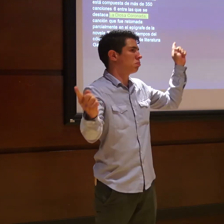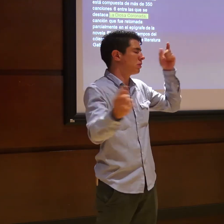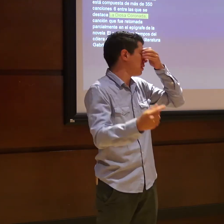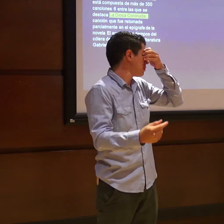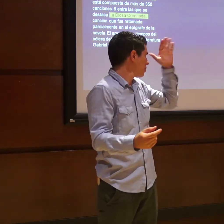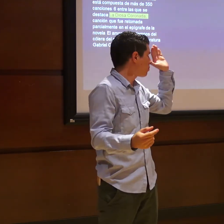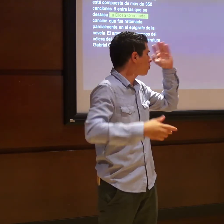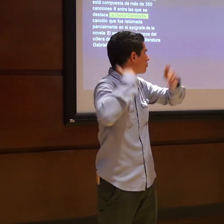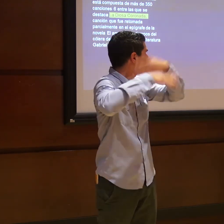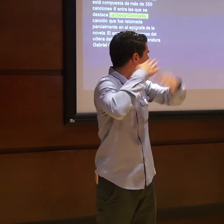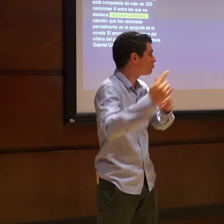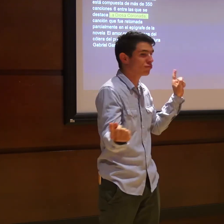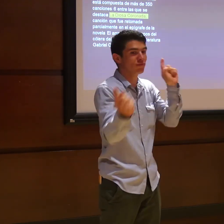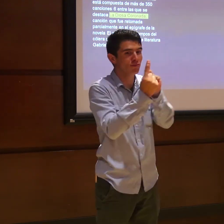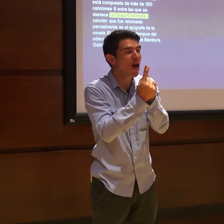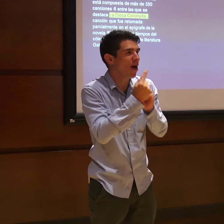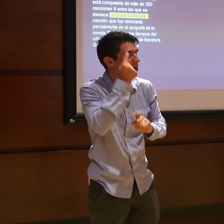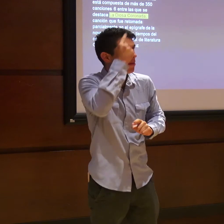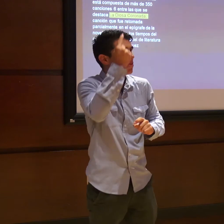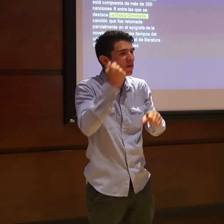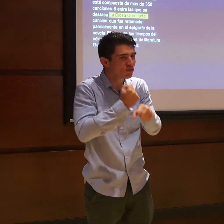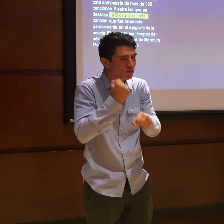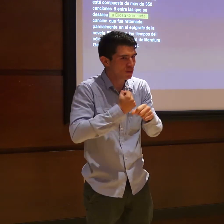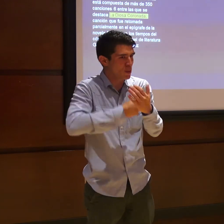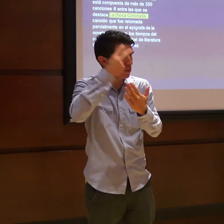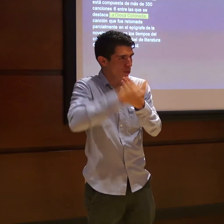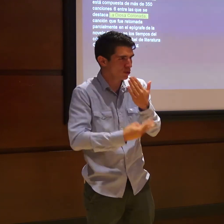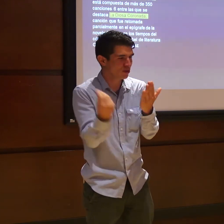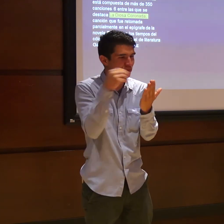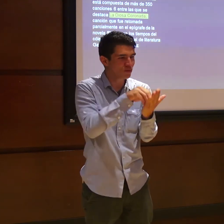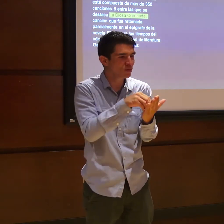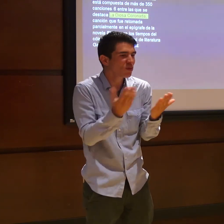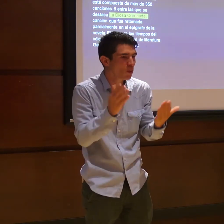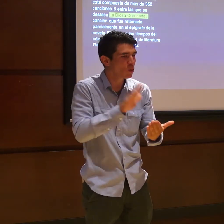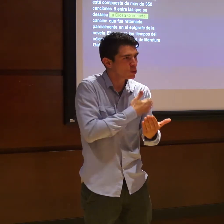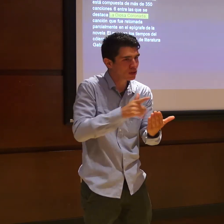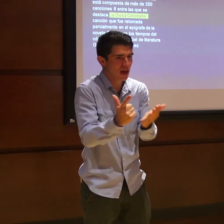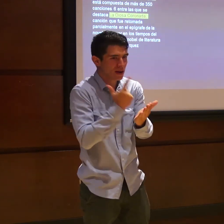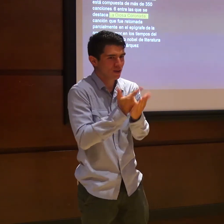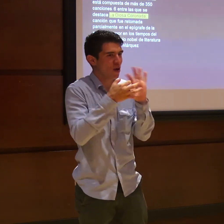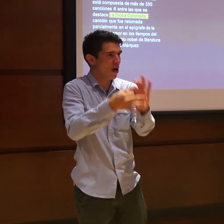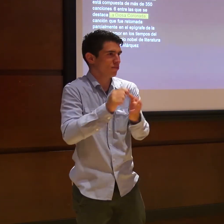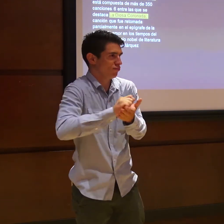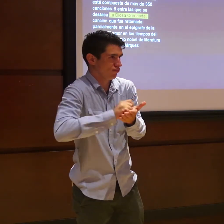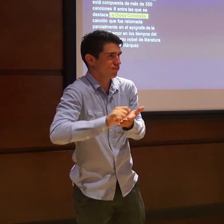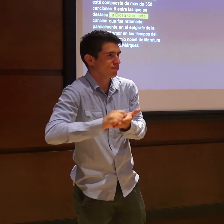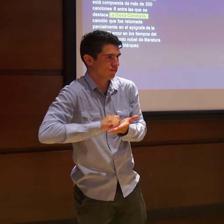Márquez, la novela El amor en los tiempos del cólera. Y toda esta música también